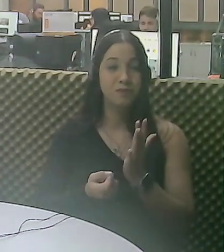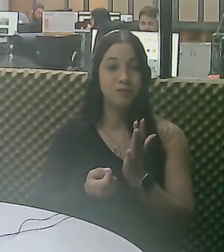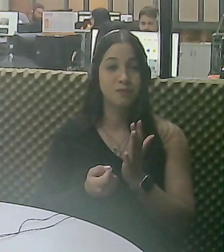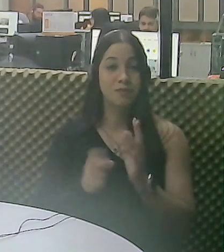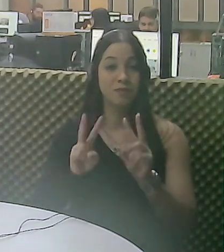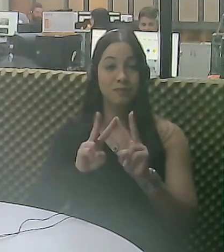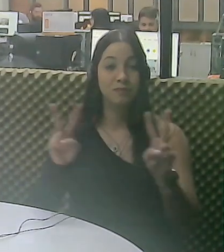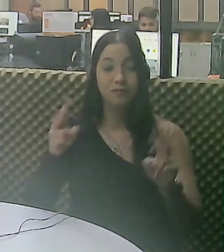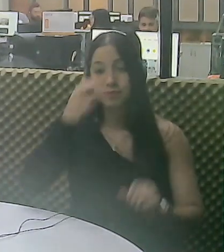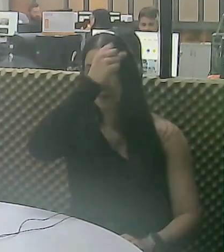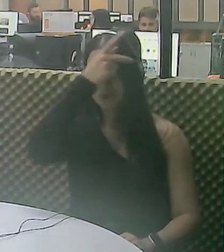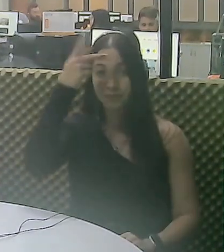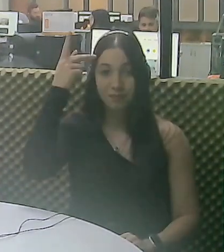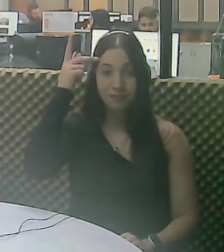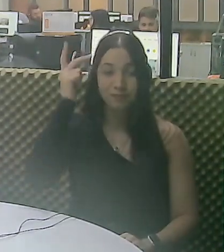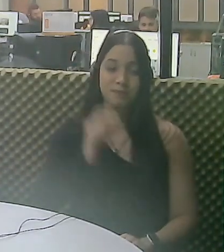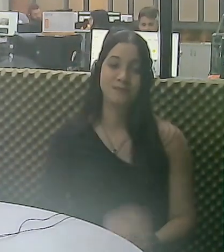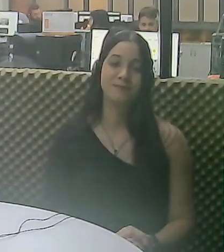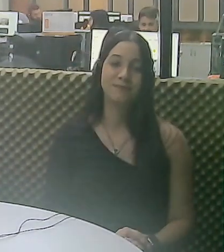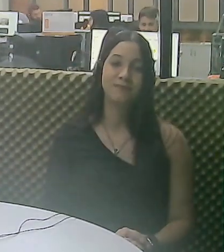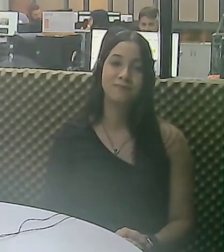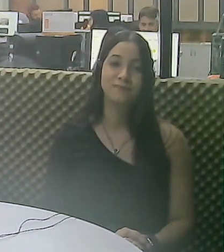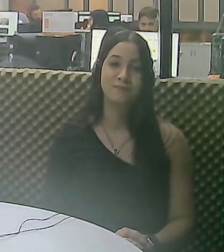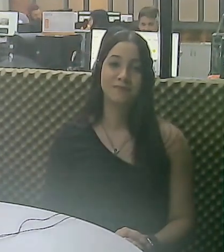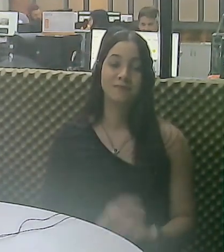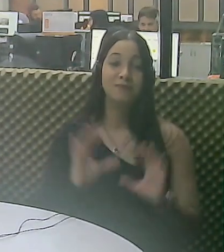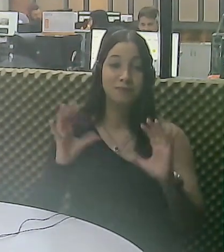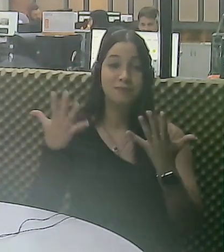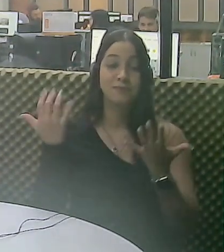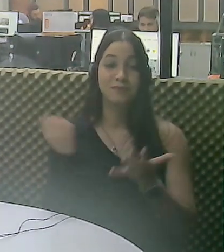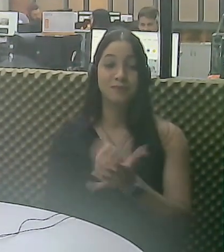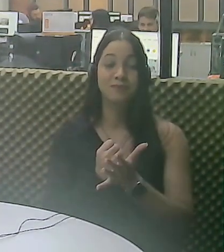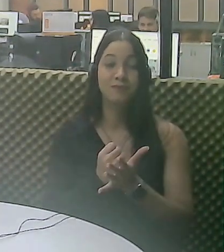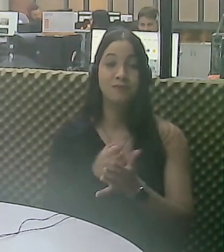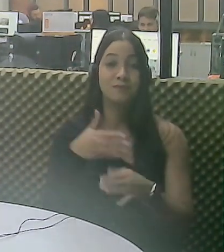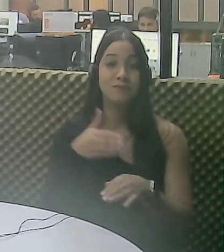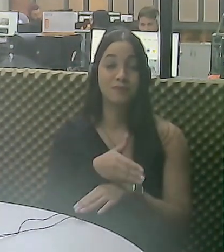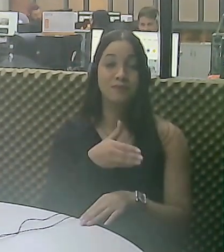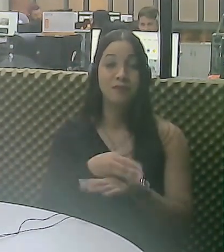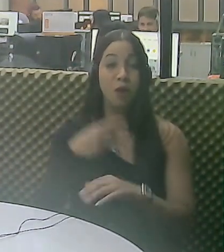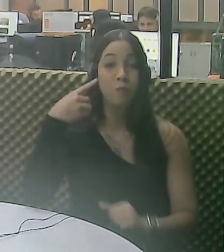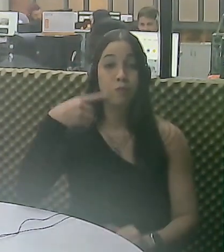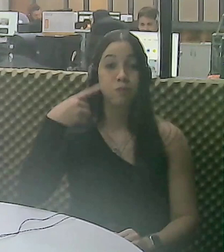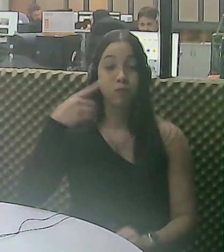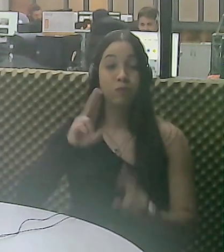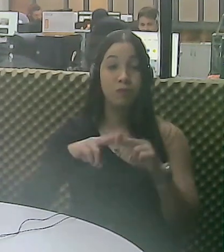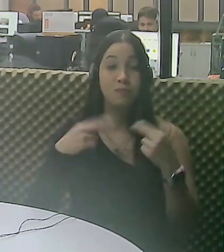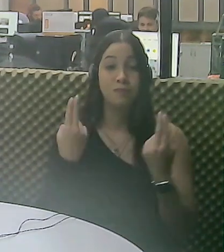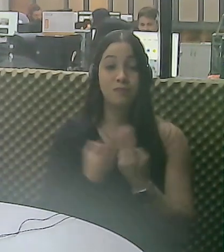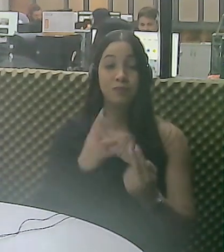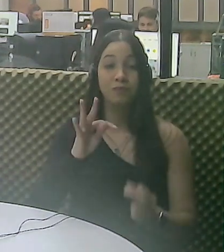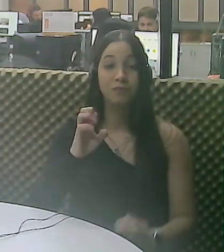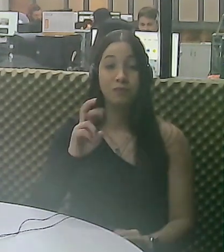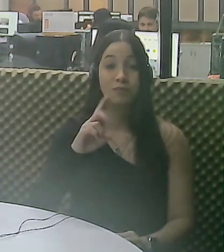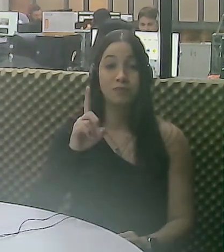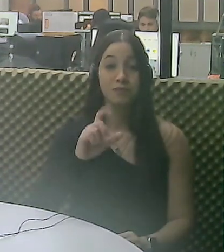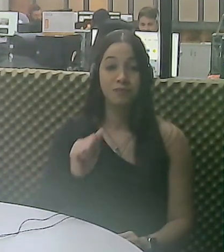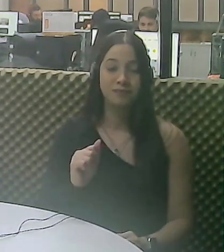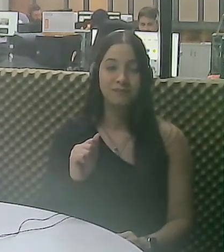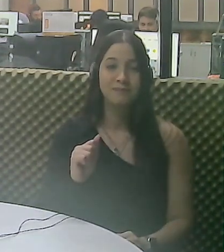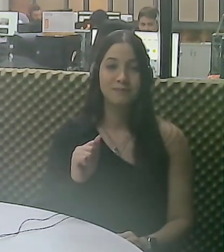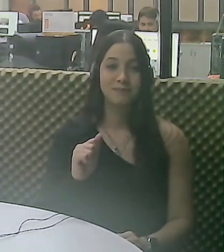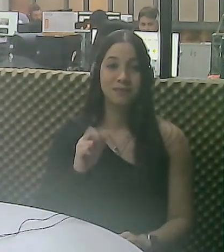da plataforma Simpla. A conferência será marcada pela participação da advogada da União, Tereza Vilac